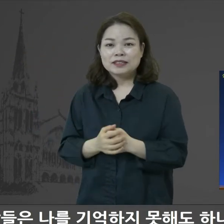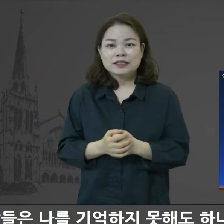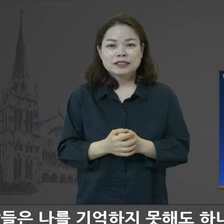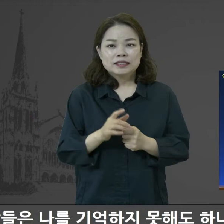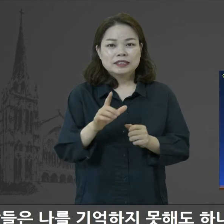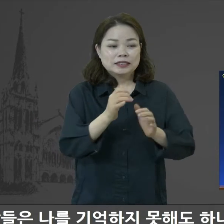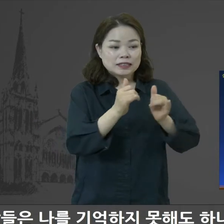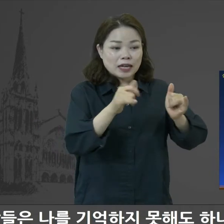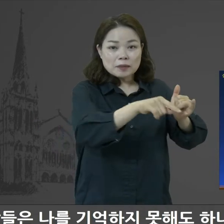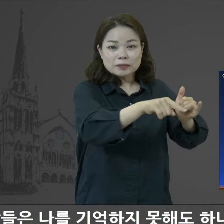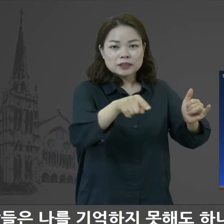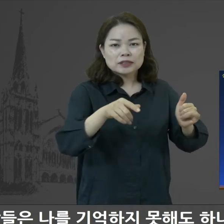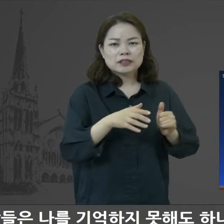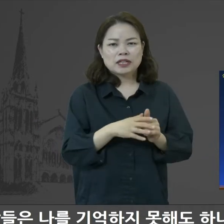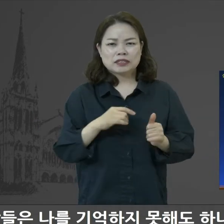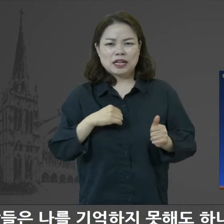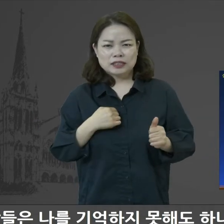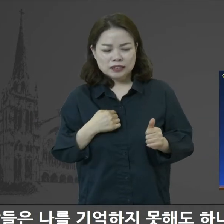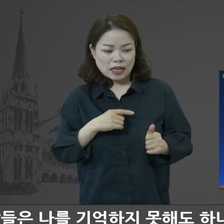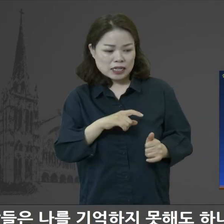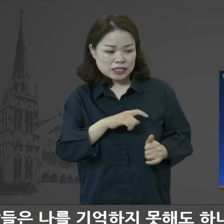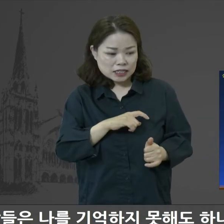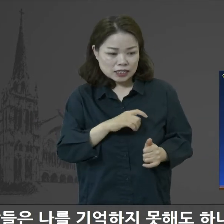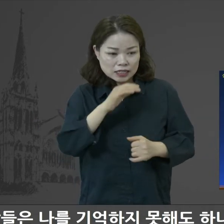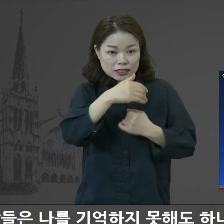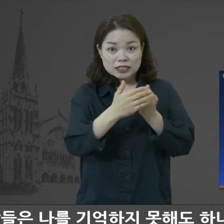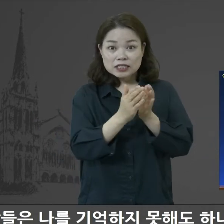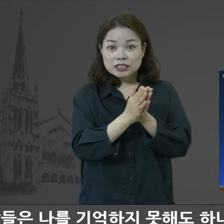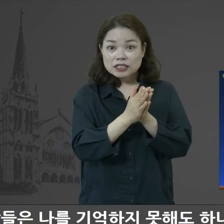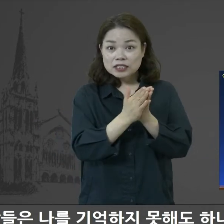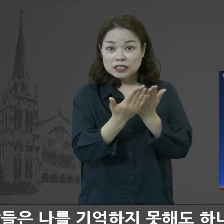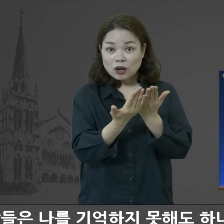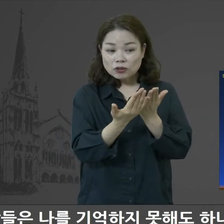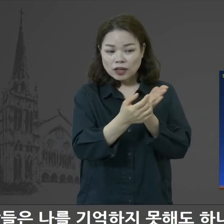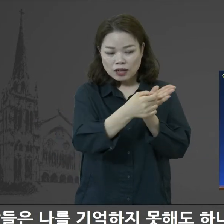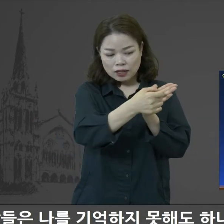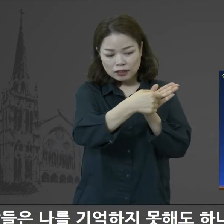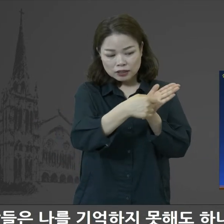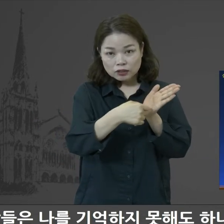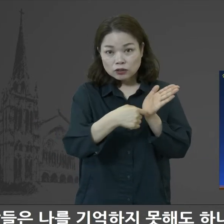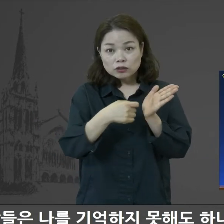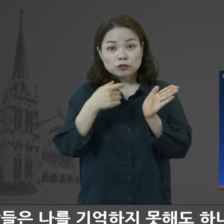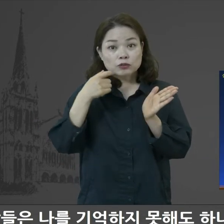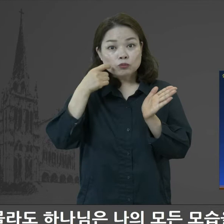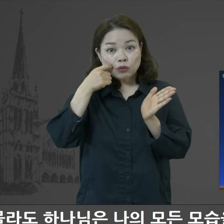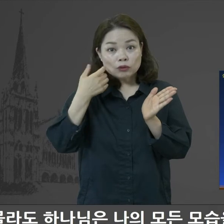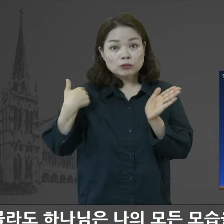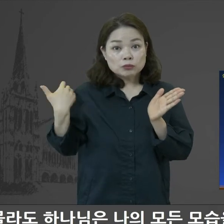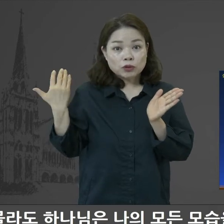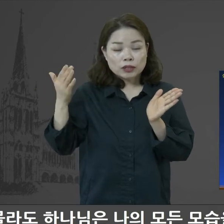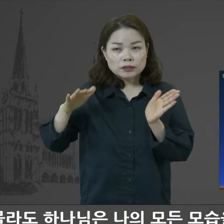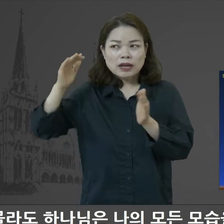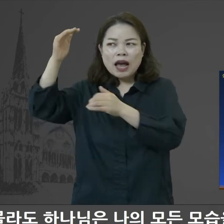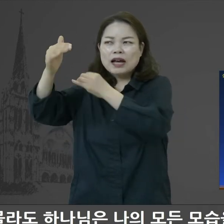당시 이 사람들은 자신들의 이름이 성경에 기록될지 몰랐어도